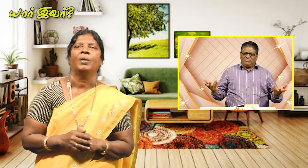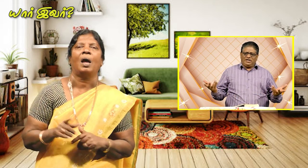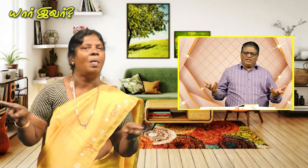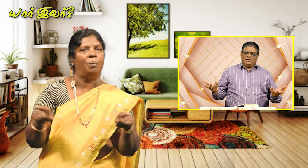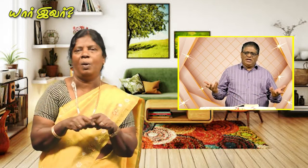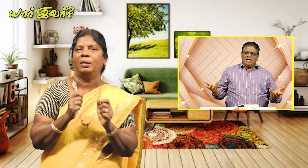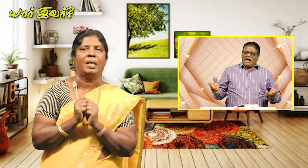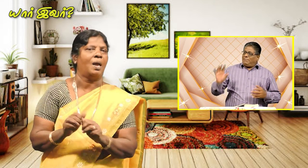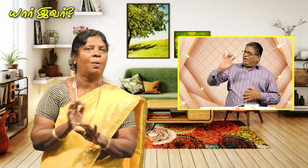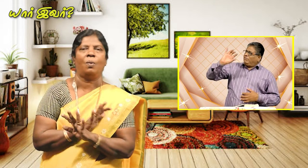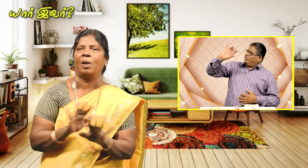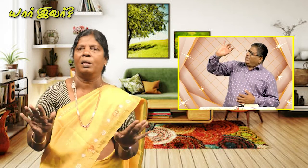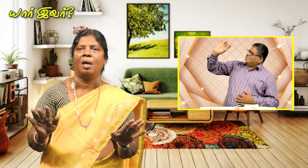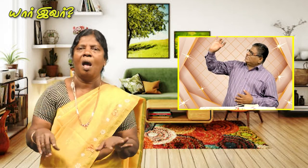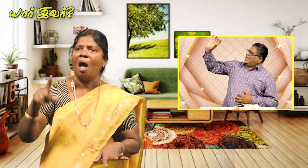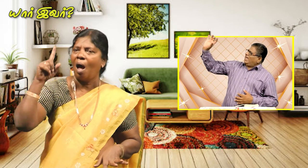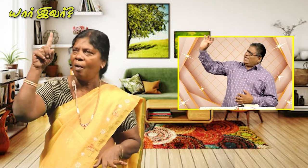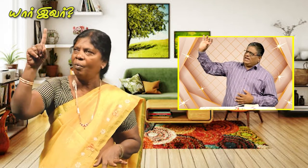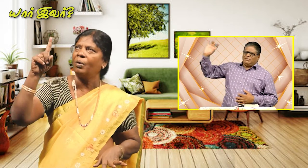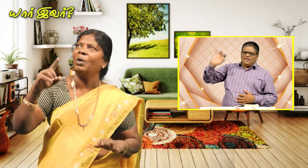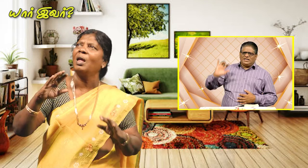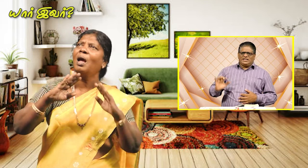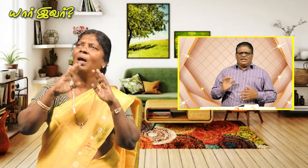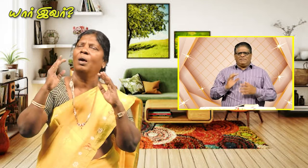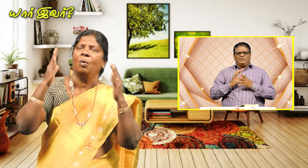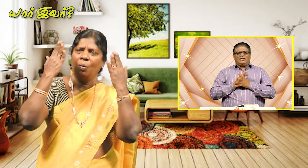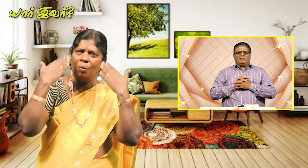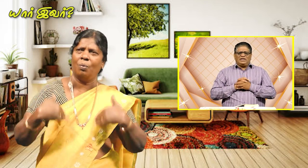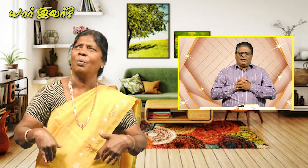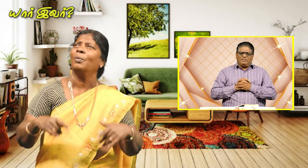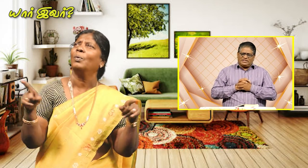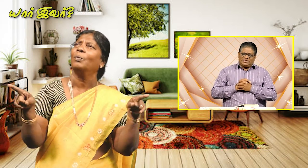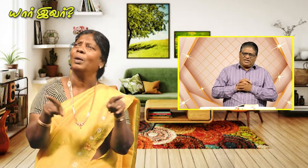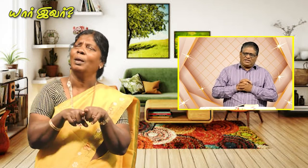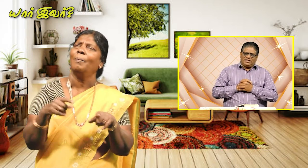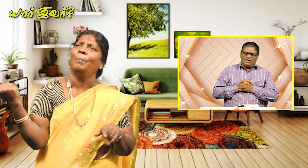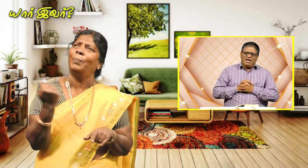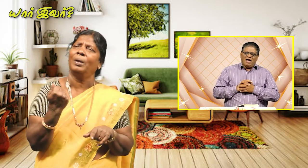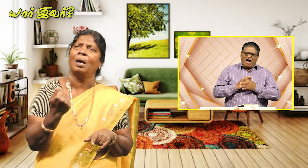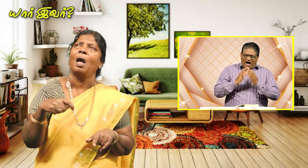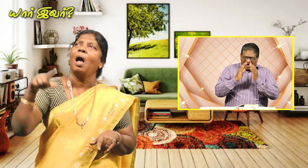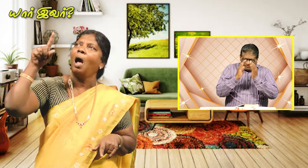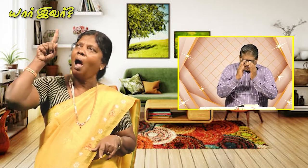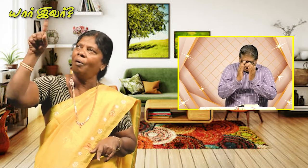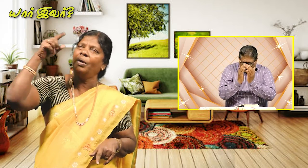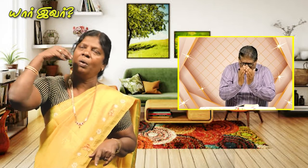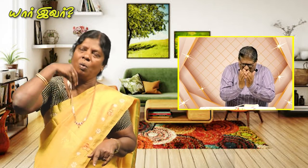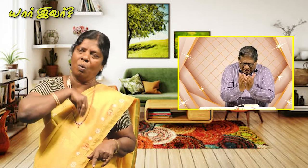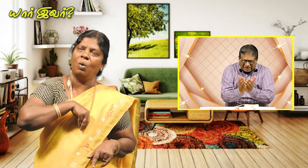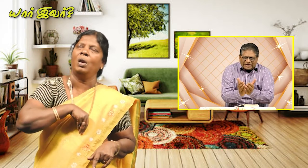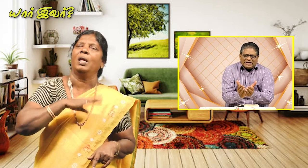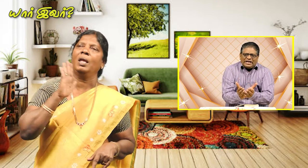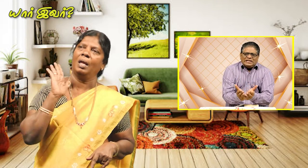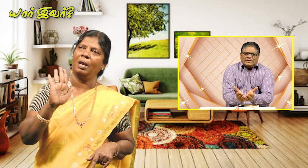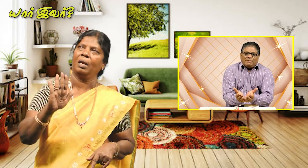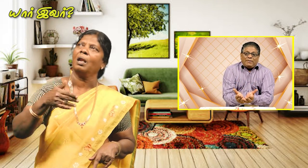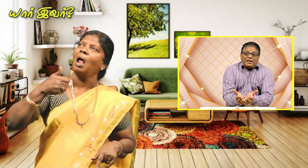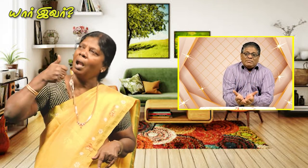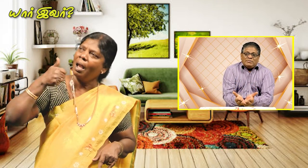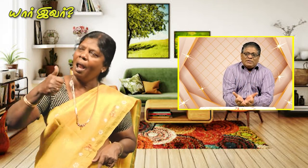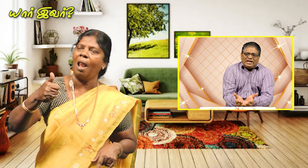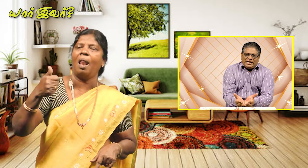அப்படி செய்யக்கூடாது. அப்ப அவருடைய சாயல் அப்படின்றத எப்படி நான் ஏத்துக்கிறது? அவருக்குள் இருக்கிற